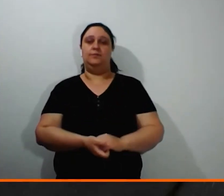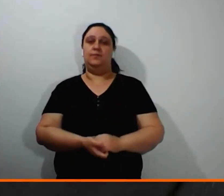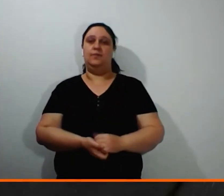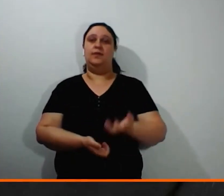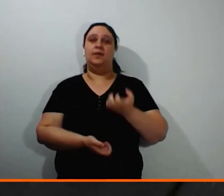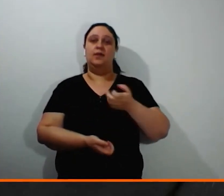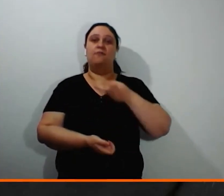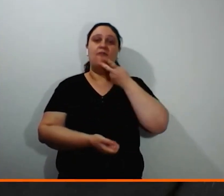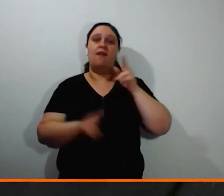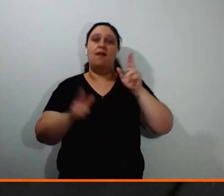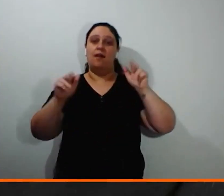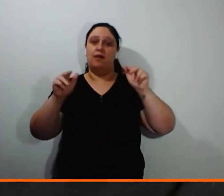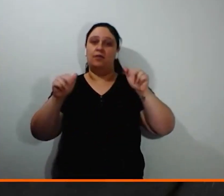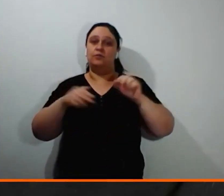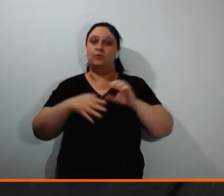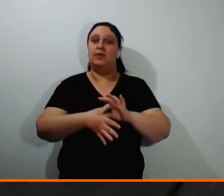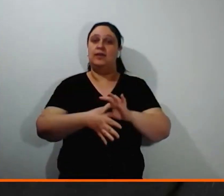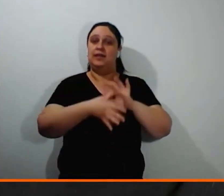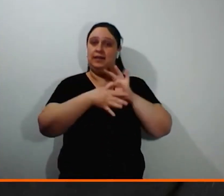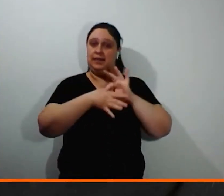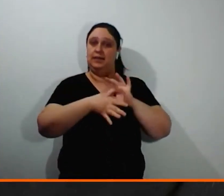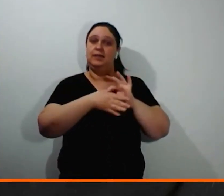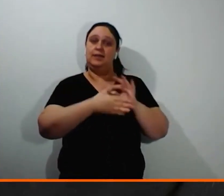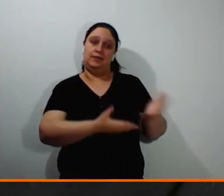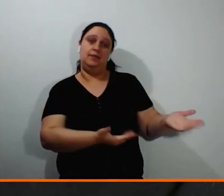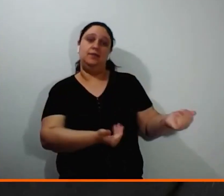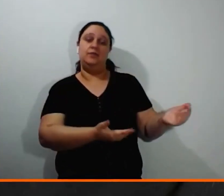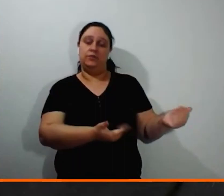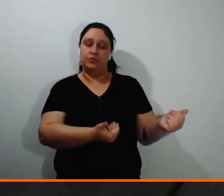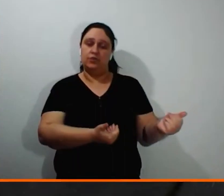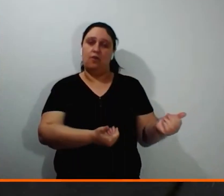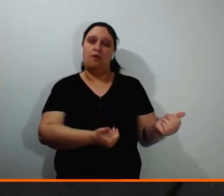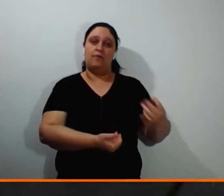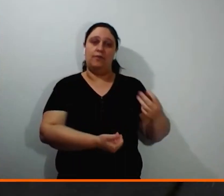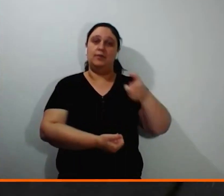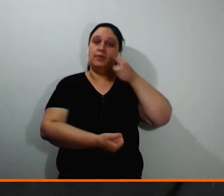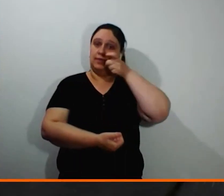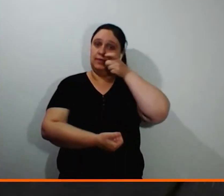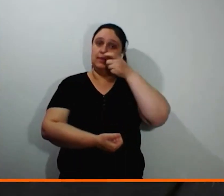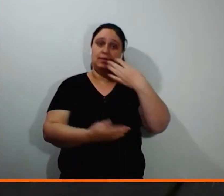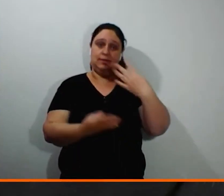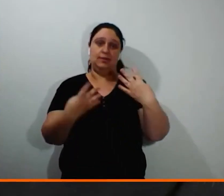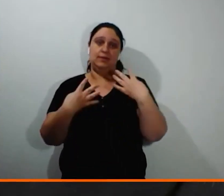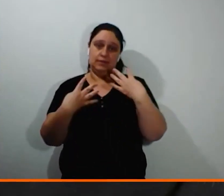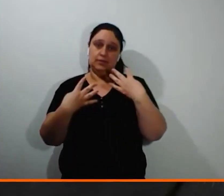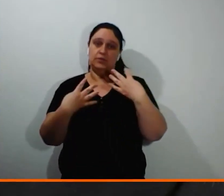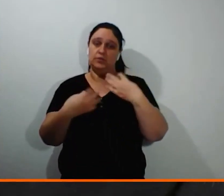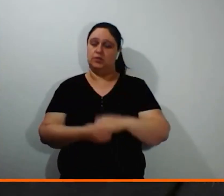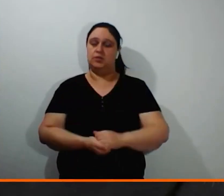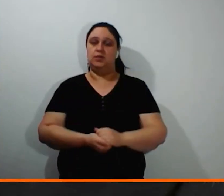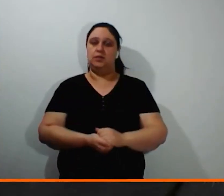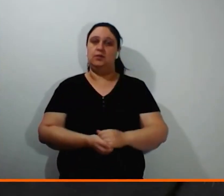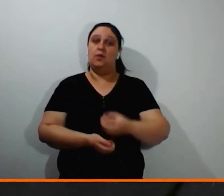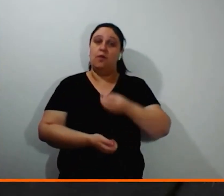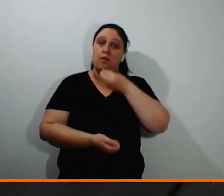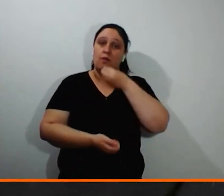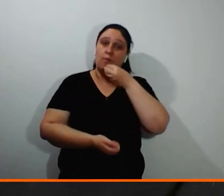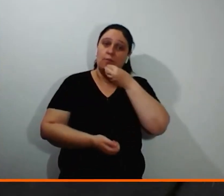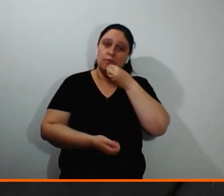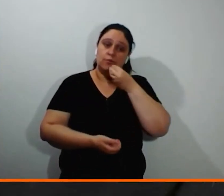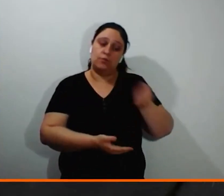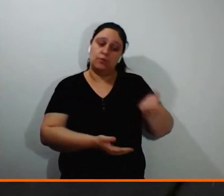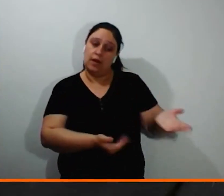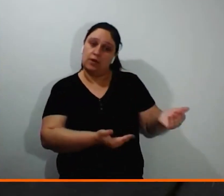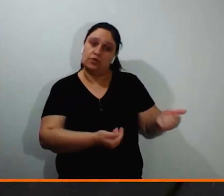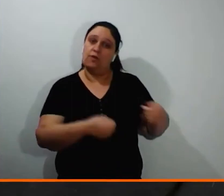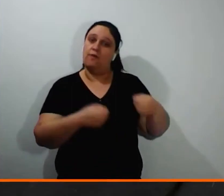responsáveis, irmãos líderes que estão nos ouvindo, né? Dê uma oportunidade para os nossos jovens. Vamos dar